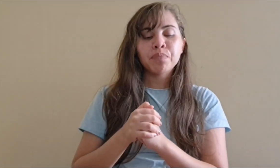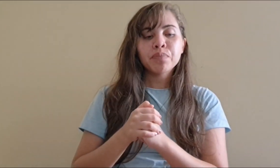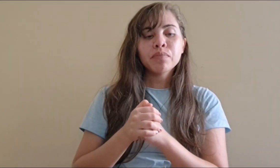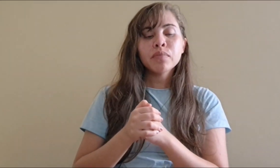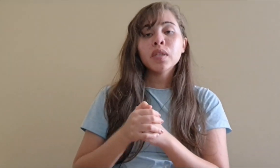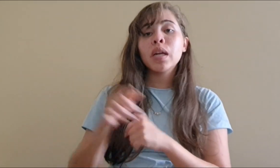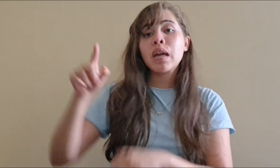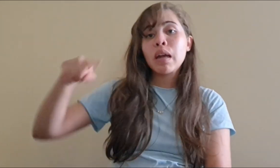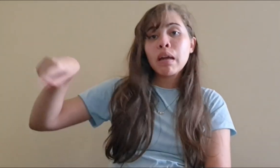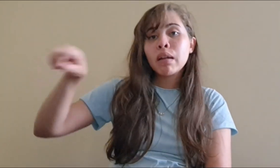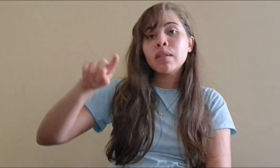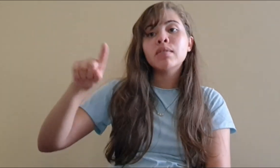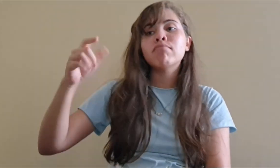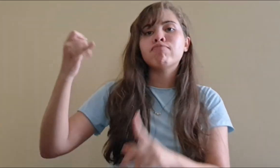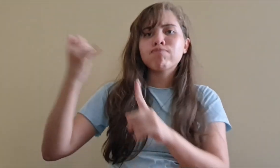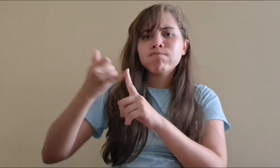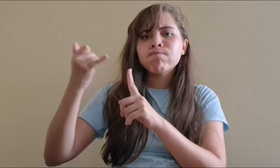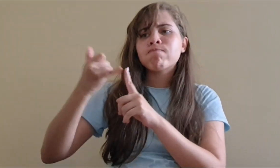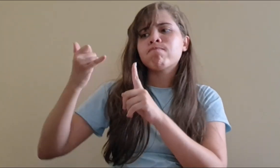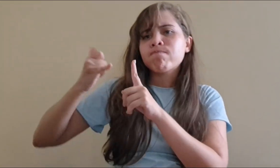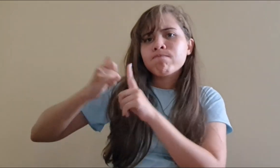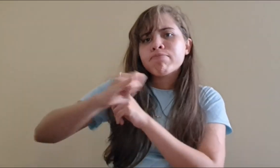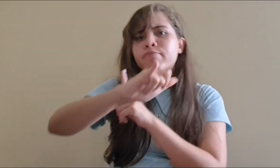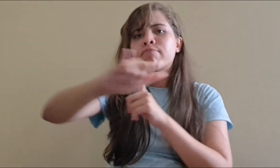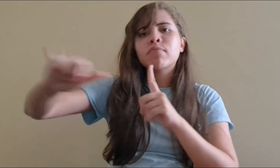mandamentos, por seguir a eles e seus conselhos.